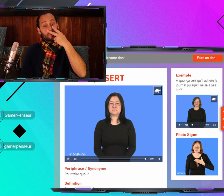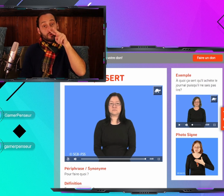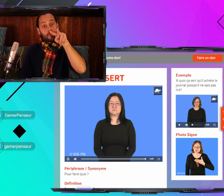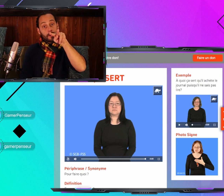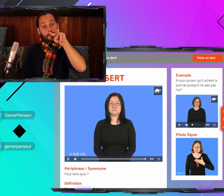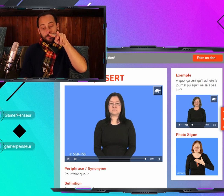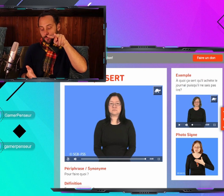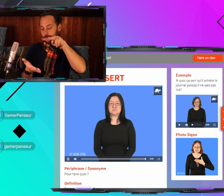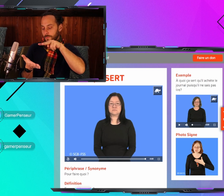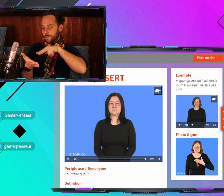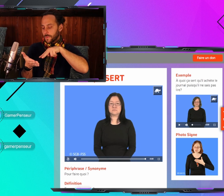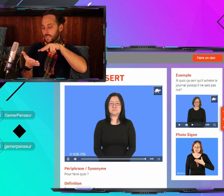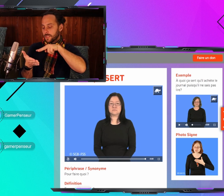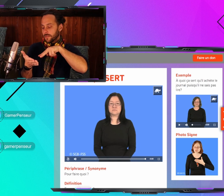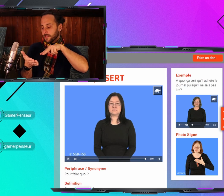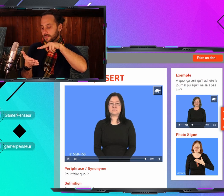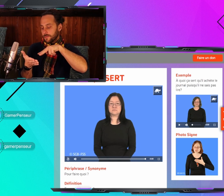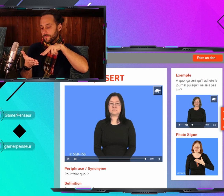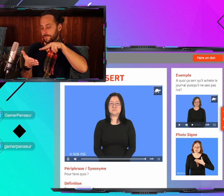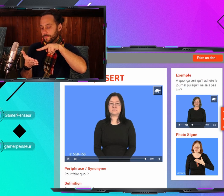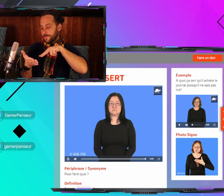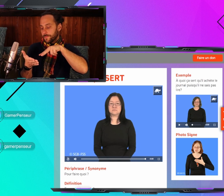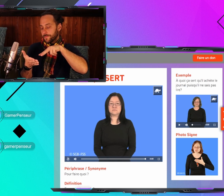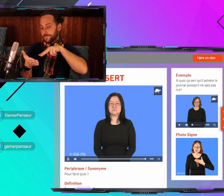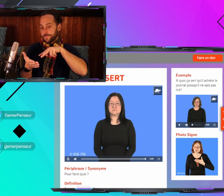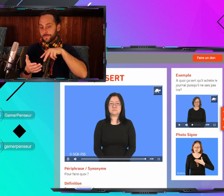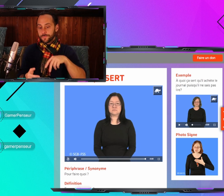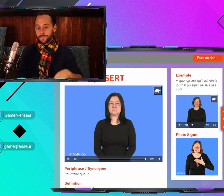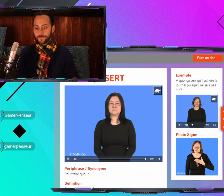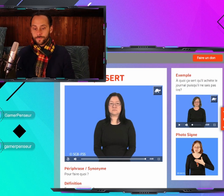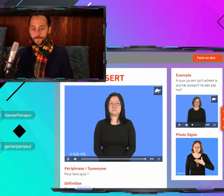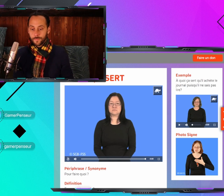Les deux yeux hein, qui lisent un texte.